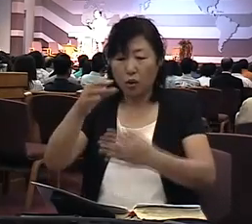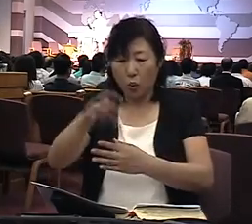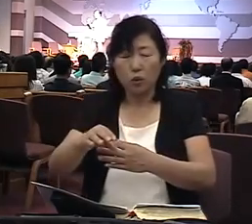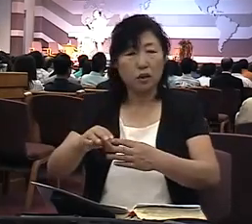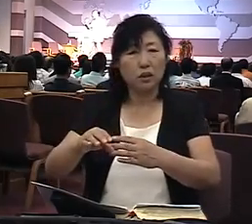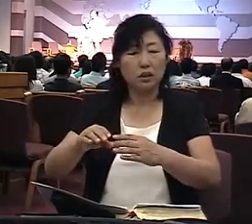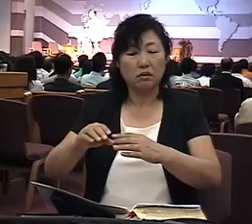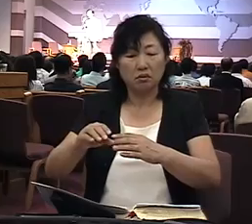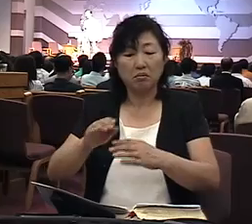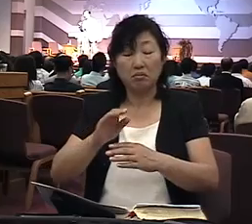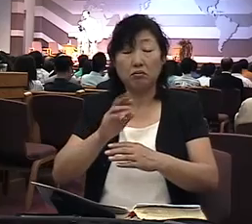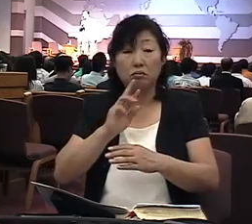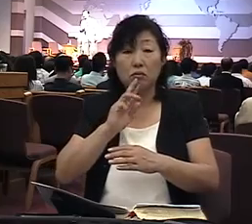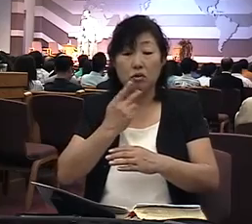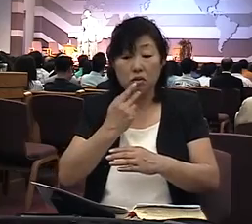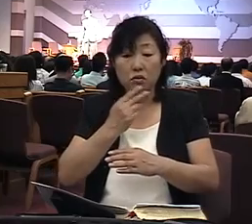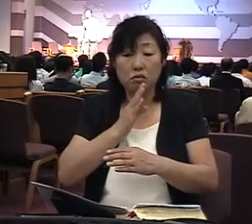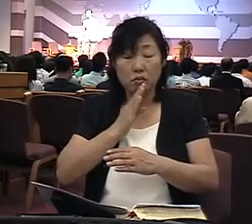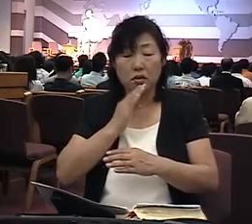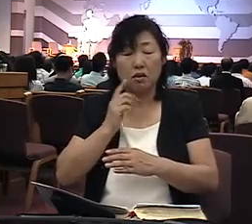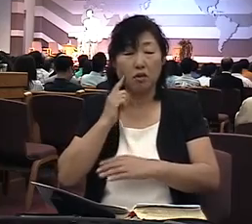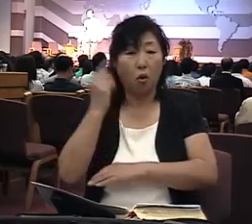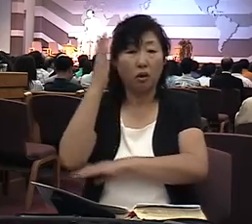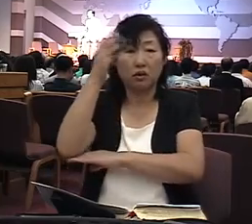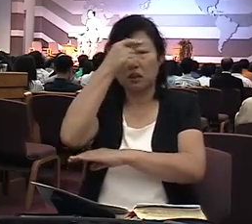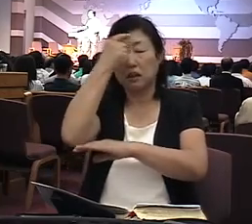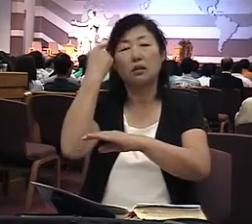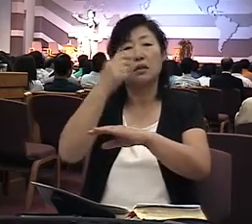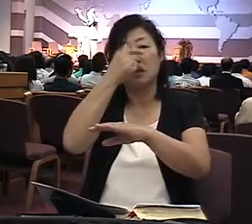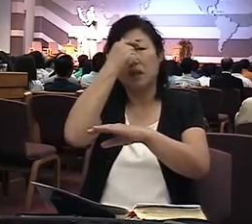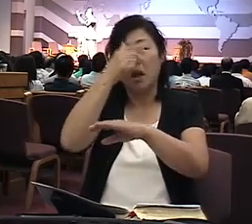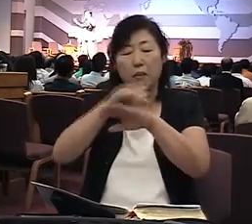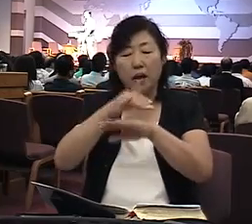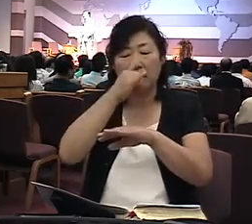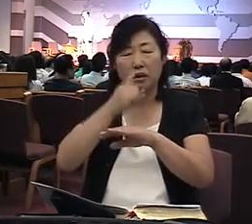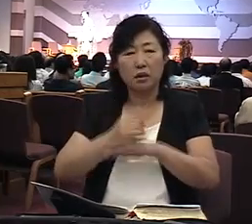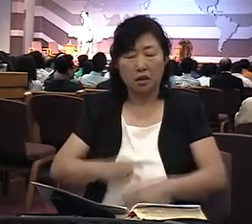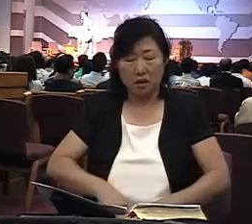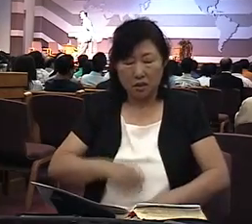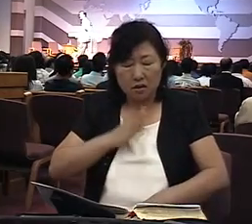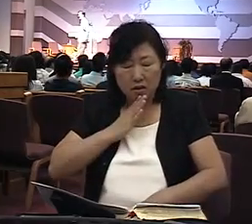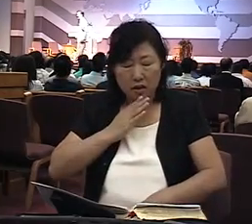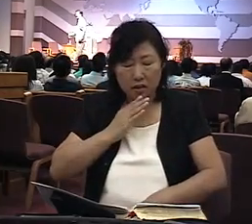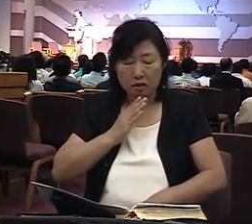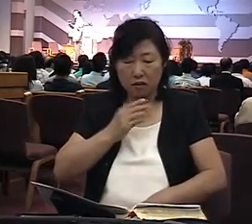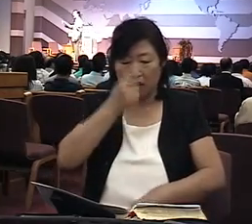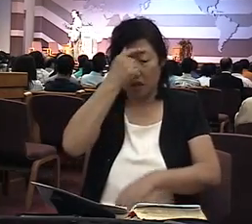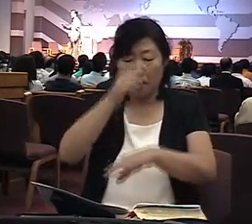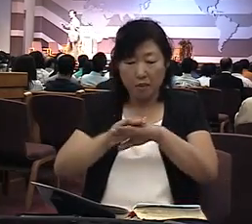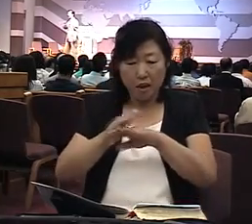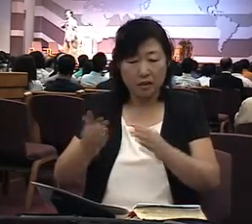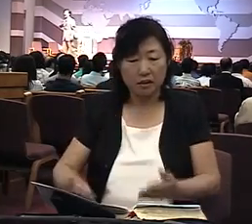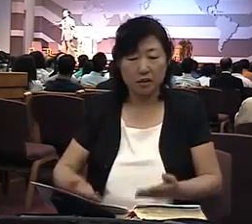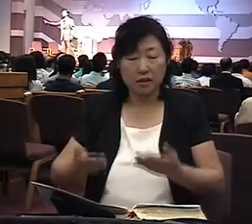물론 우리에게는 영광스러운 예배가 있습니다. 신령과 진정으로 드려지는 예배가 있습니다. 이 예배가 없으면 다른